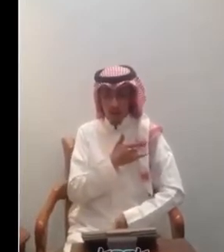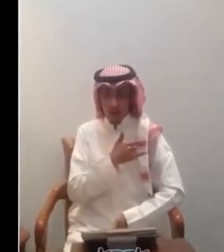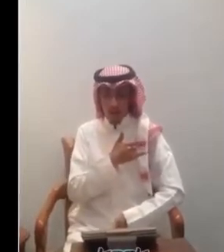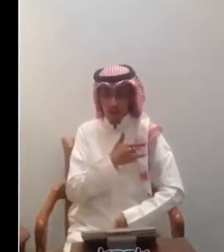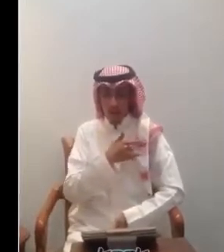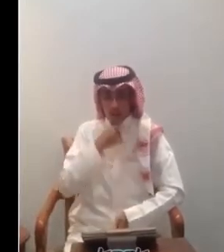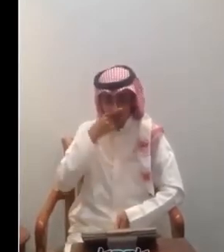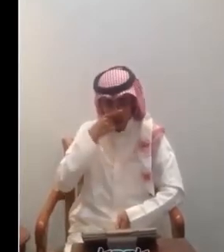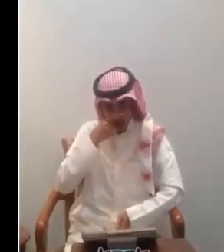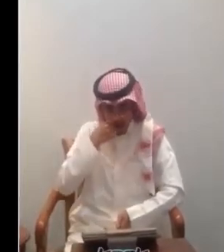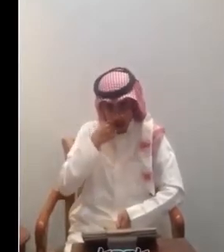الوفاء